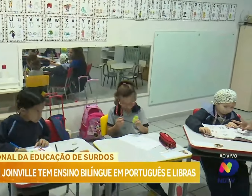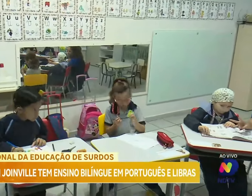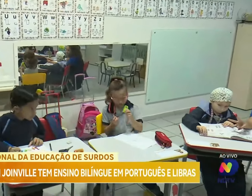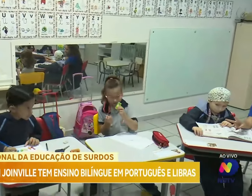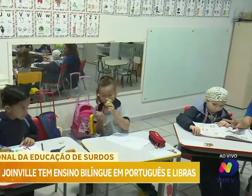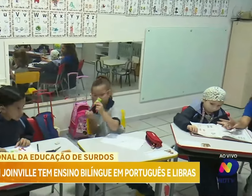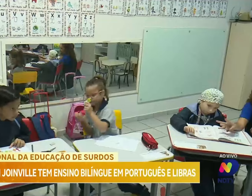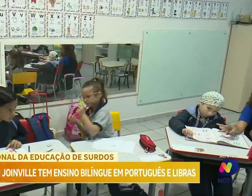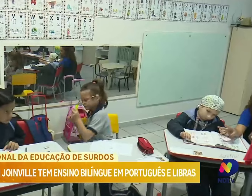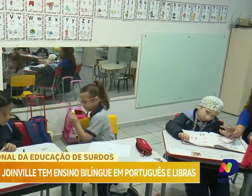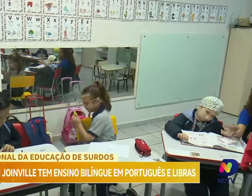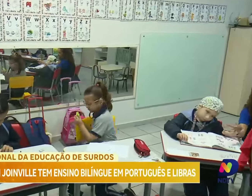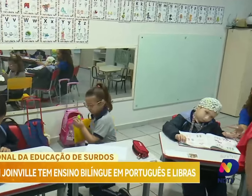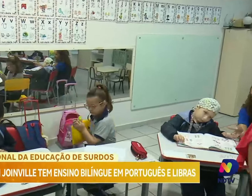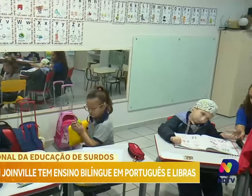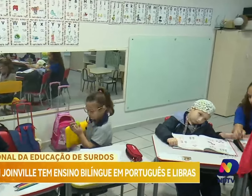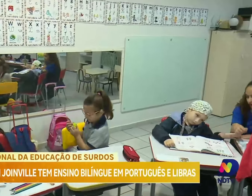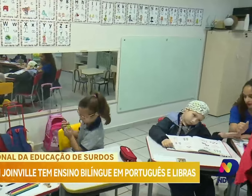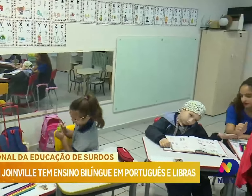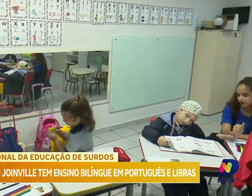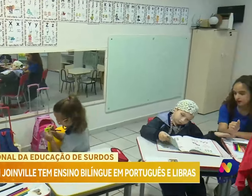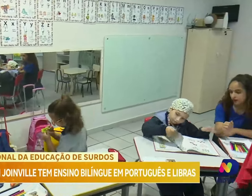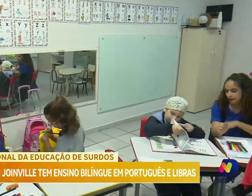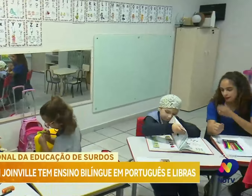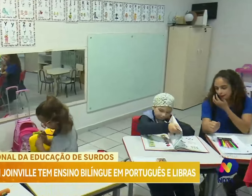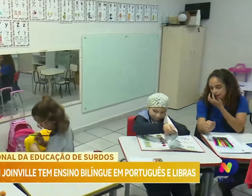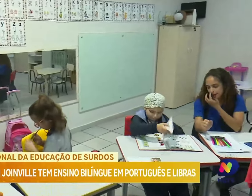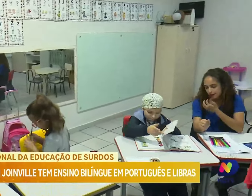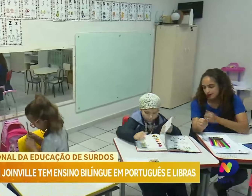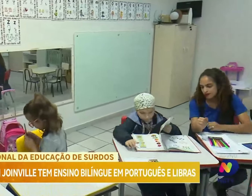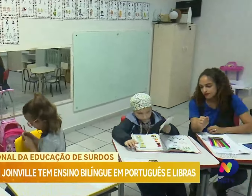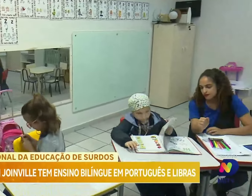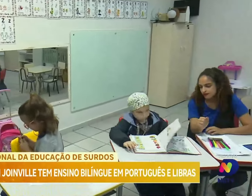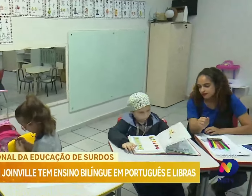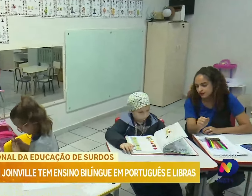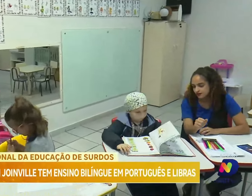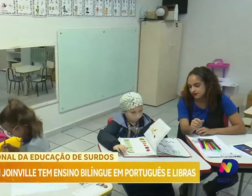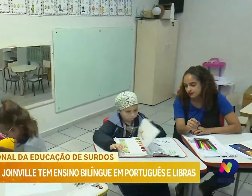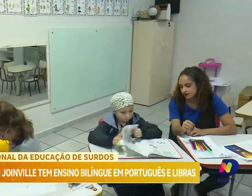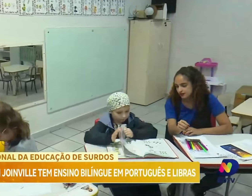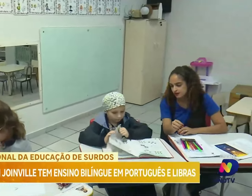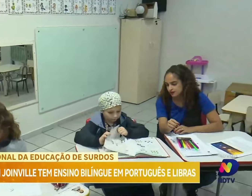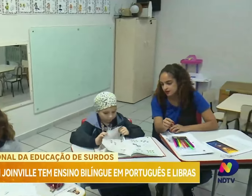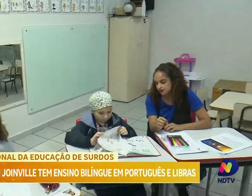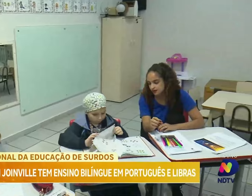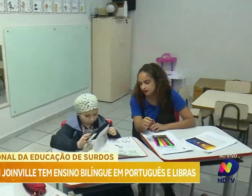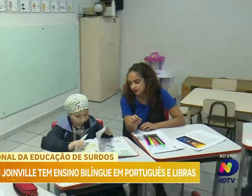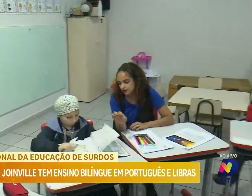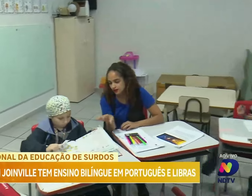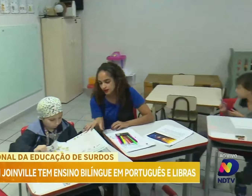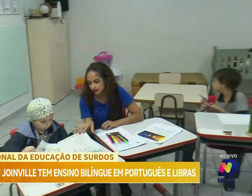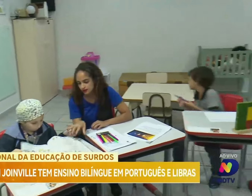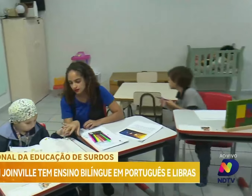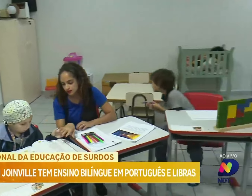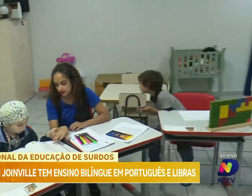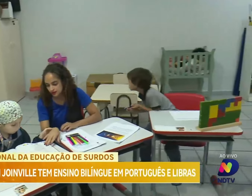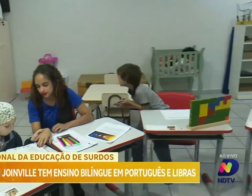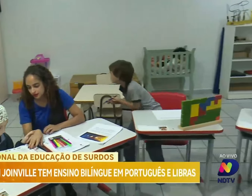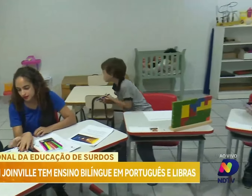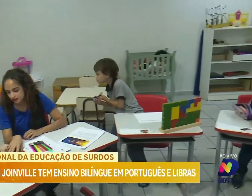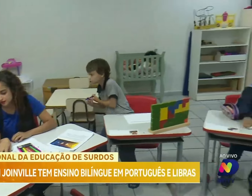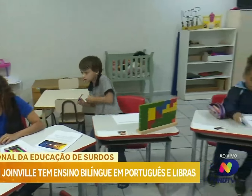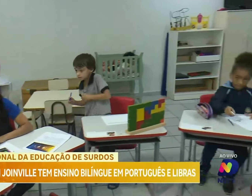adoram esporte, quando a não quer atrasar a aula deles. A gente já vai entregando para vocês aí no estúdio, eles que estão finalizando o seu estudo, porque daqui a pouco, então, tem essa aula